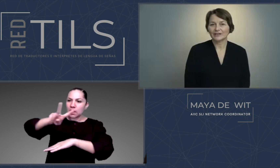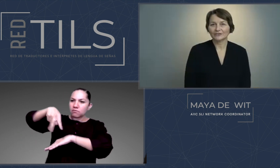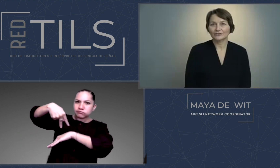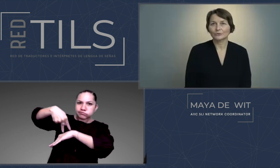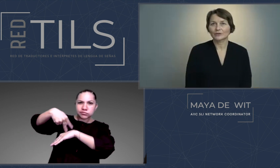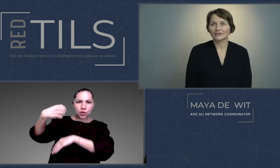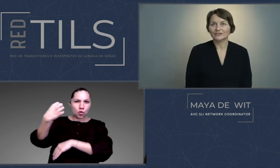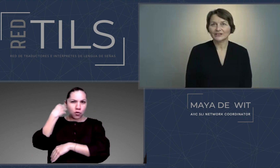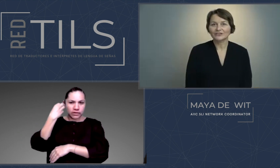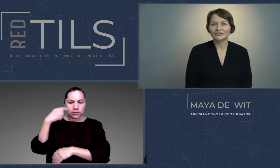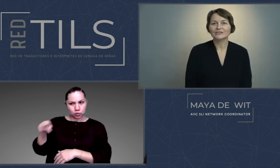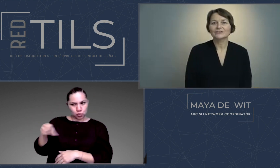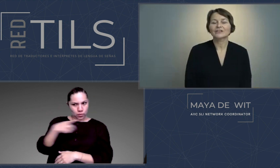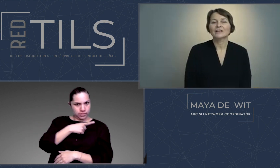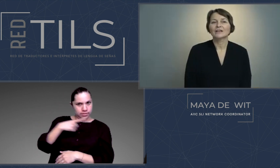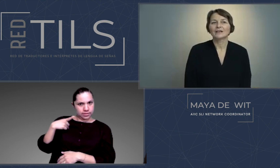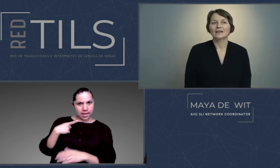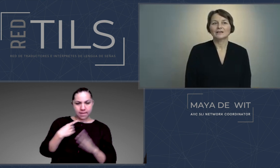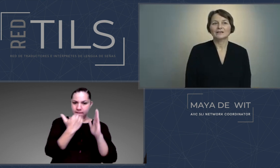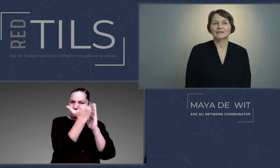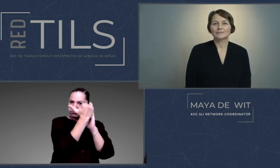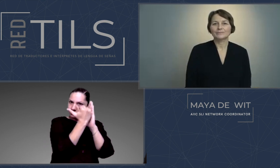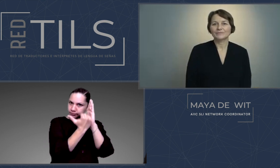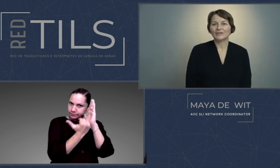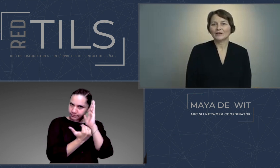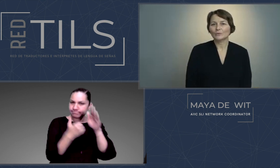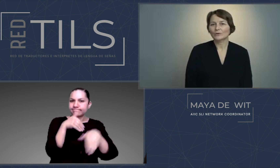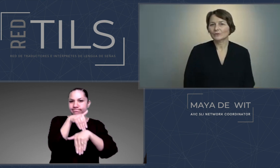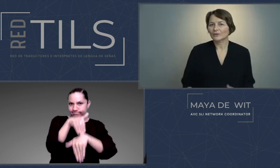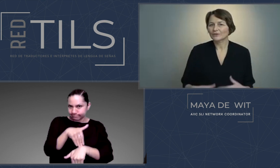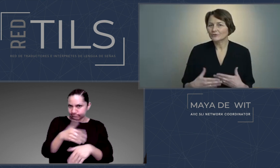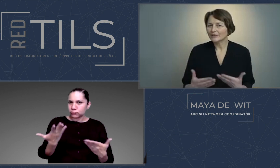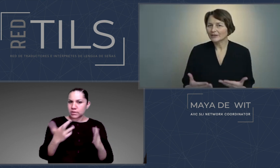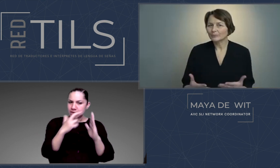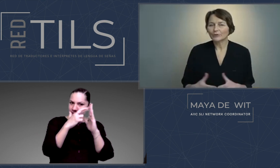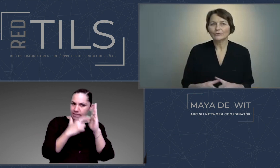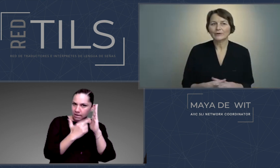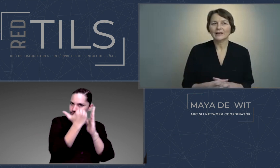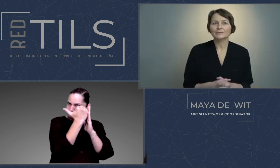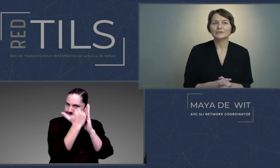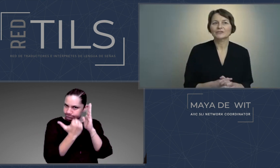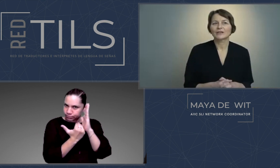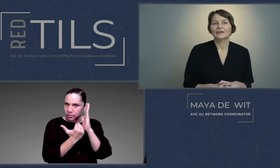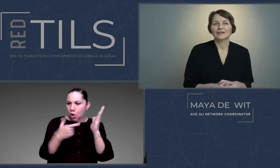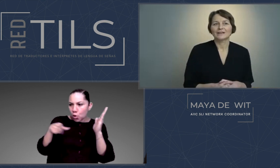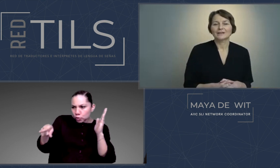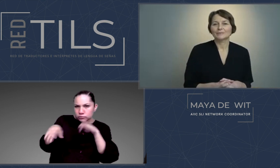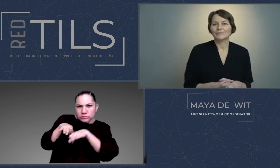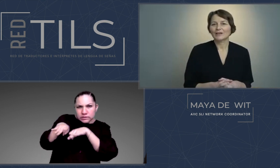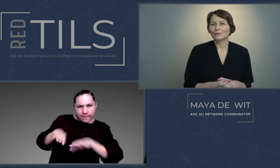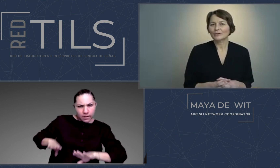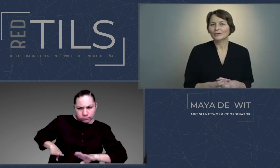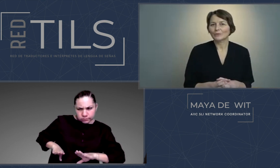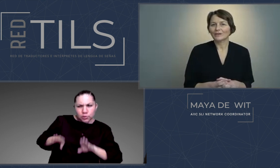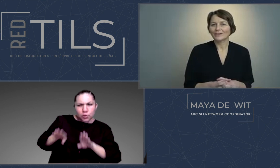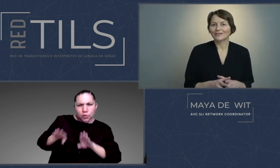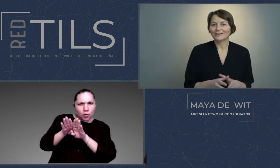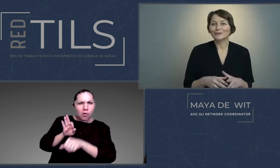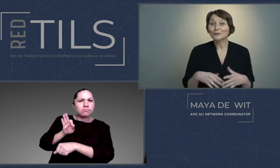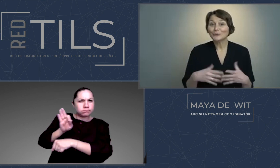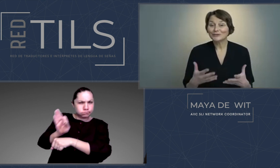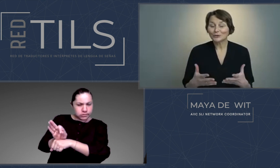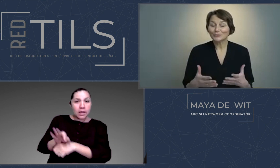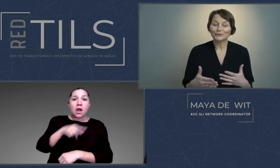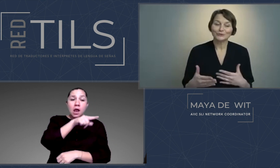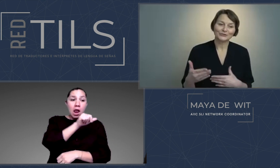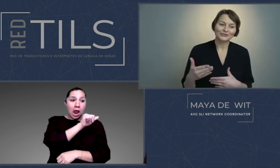y international ciertos estándares. organizations. La AIC también negocia con With organismos teaching internacionales y programs. trabajan en They work with programas new